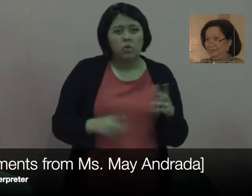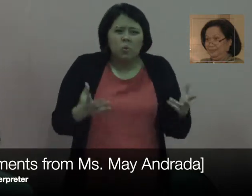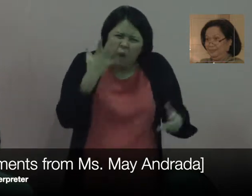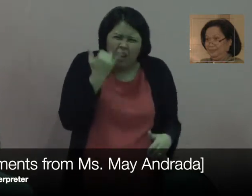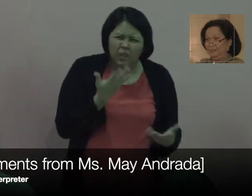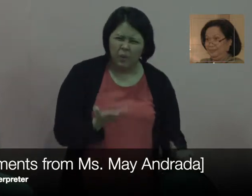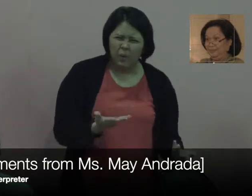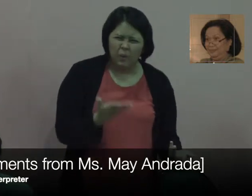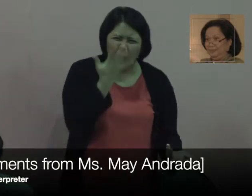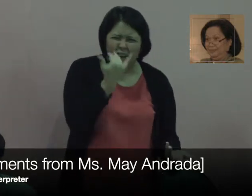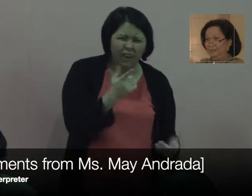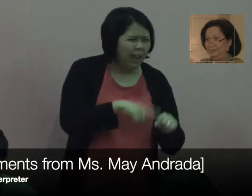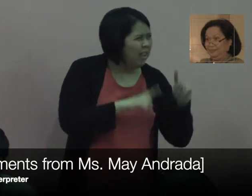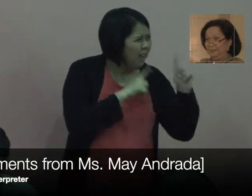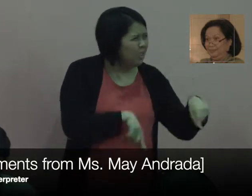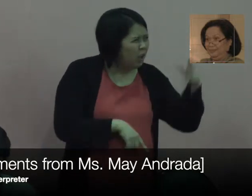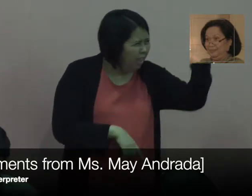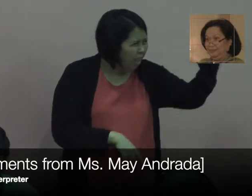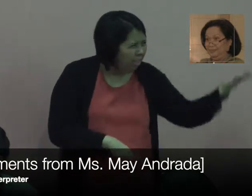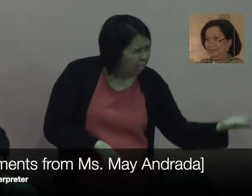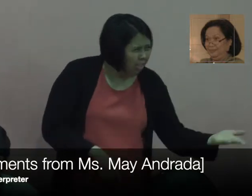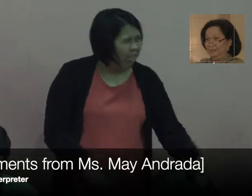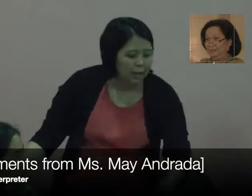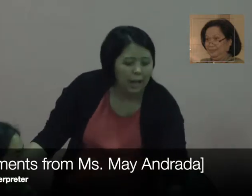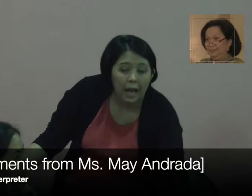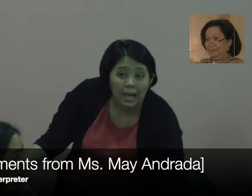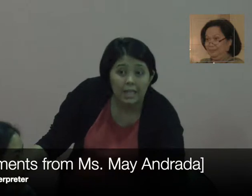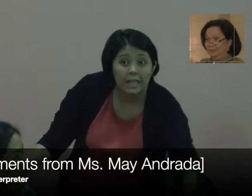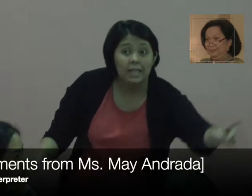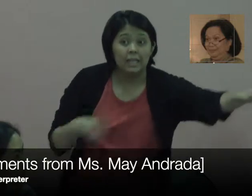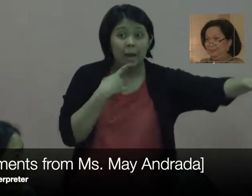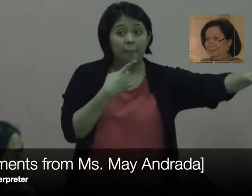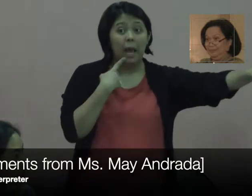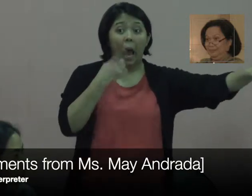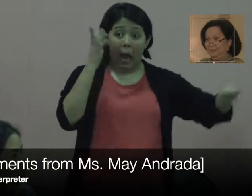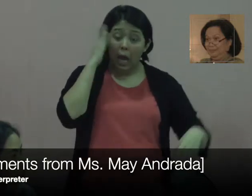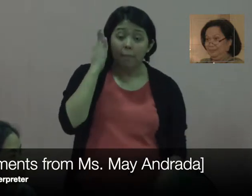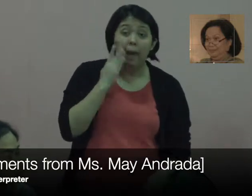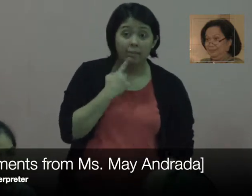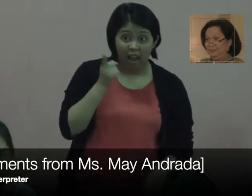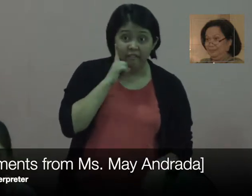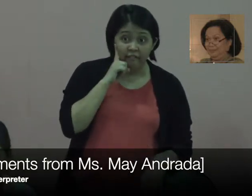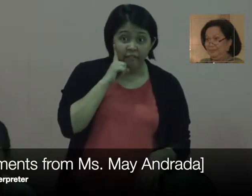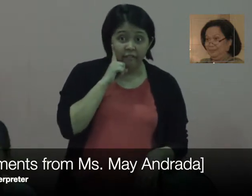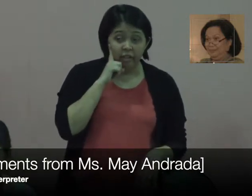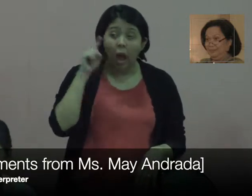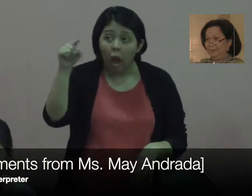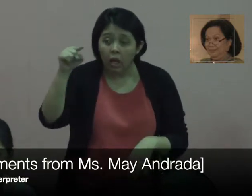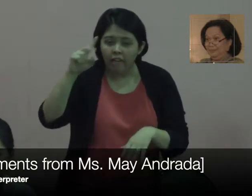Baka bago question related. Na-violated na siya.